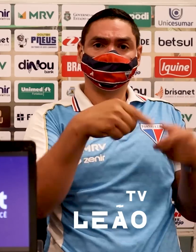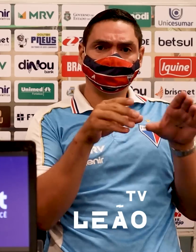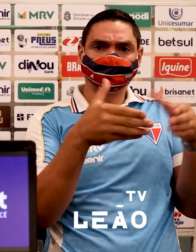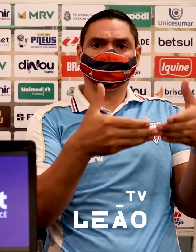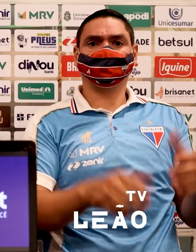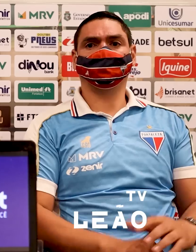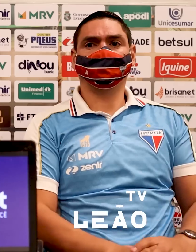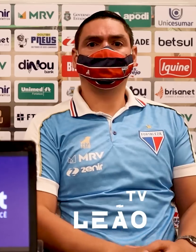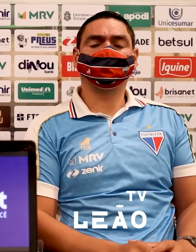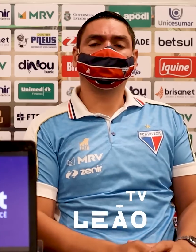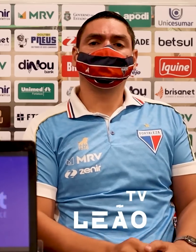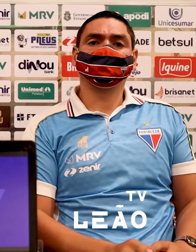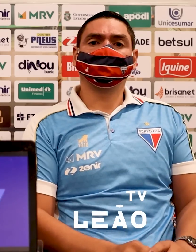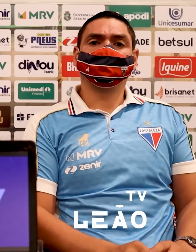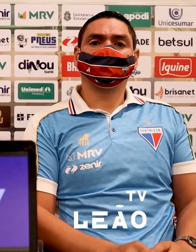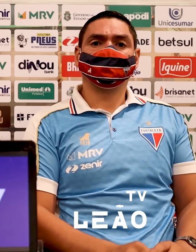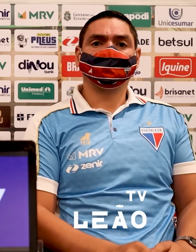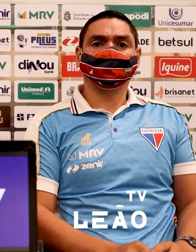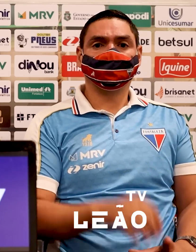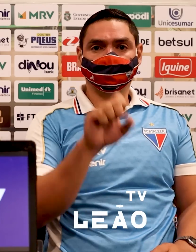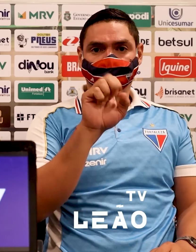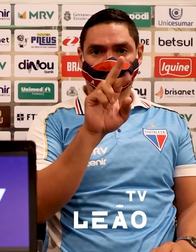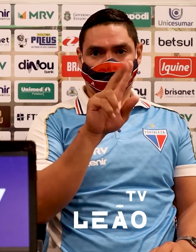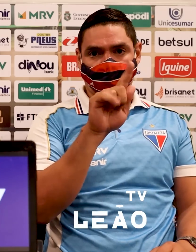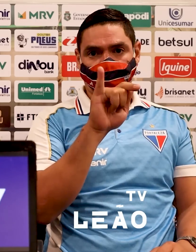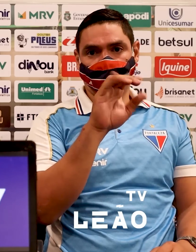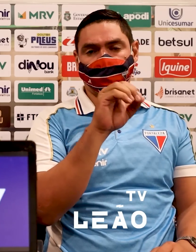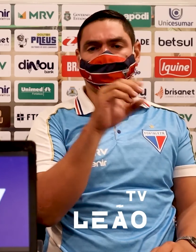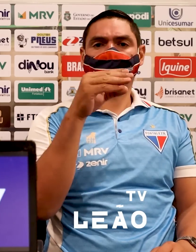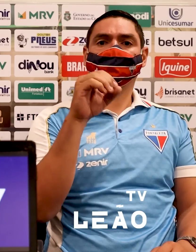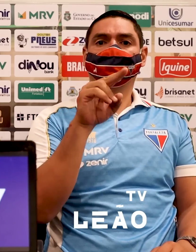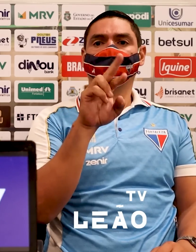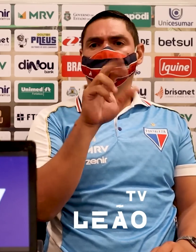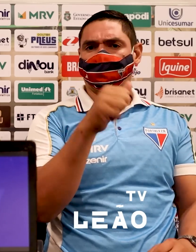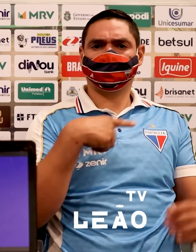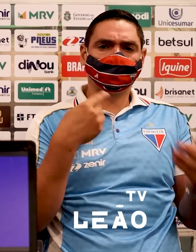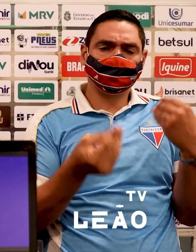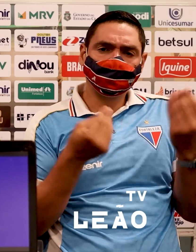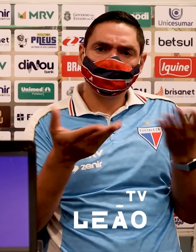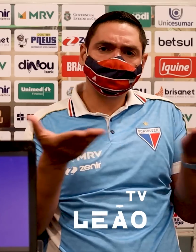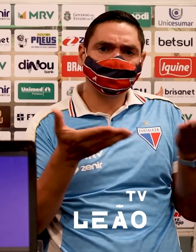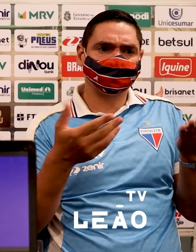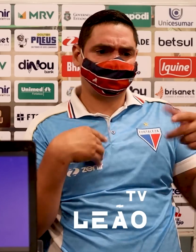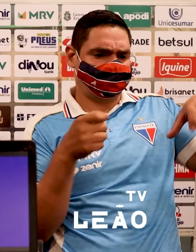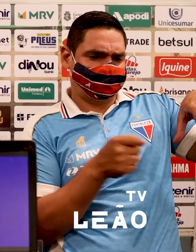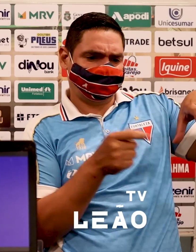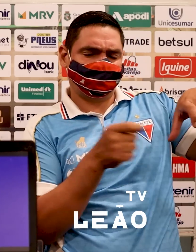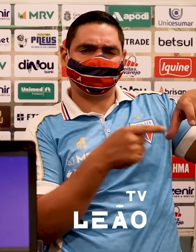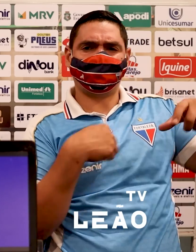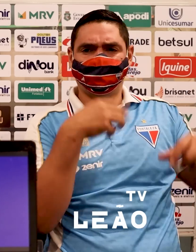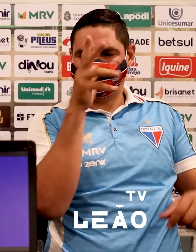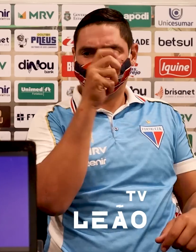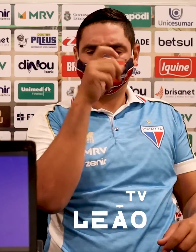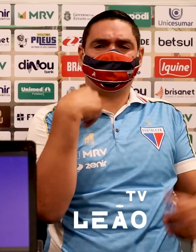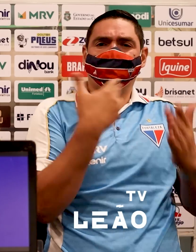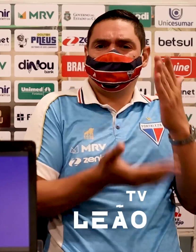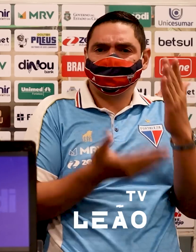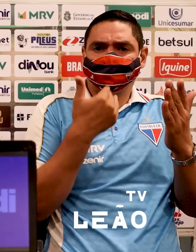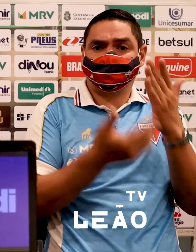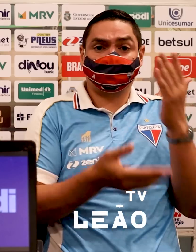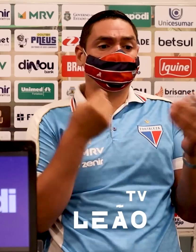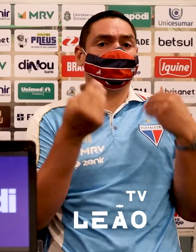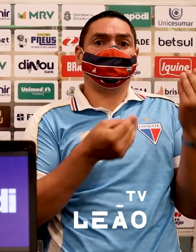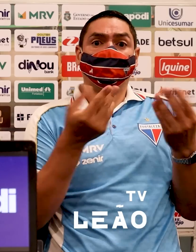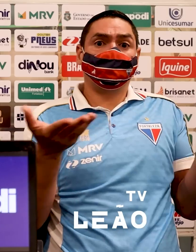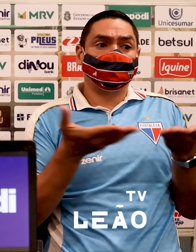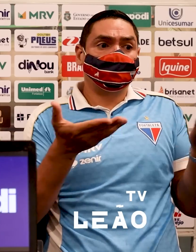em nossa equipe. Sérgio Moura, Portal Debate Tricolor. Até que ponto as chances de gol desperdiçadas estão influenciando na